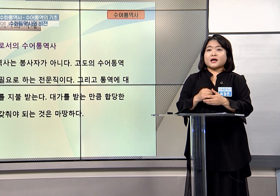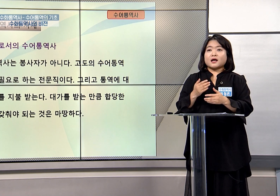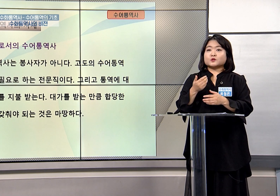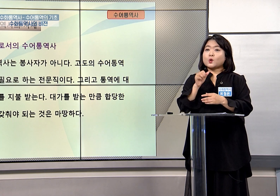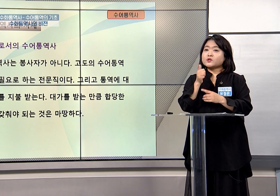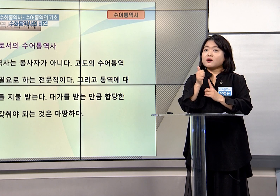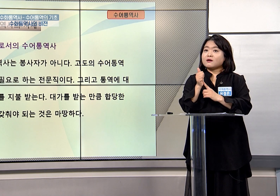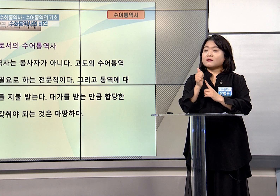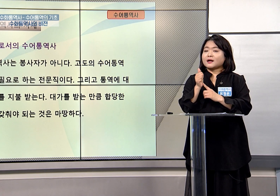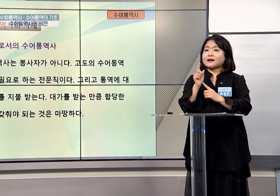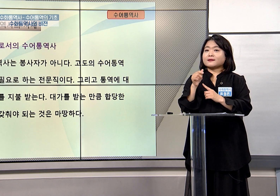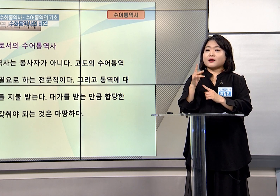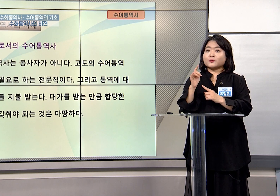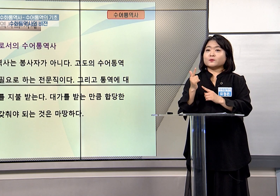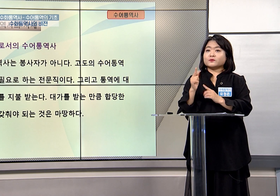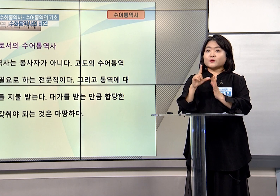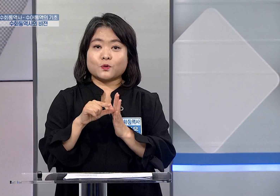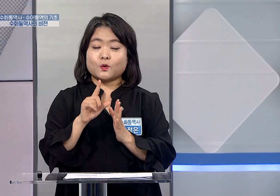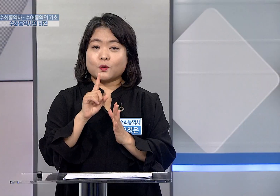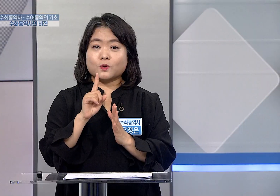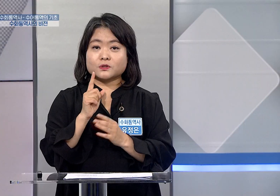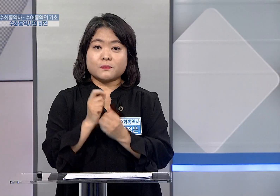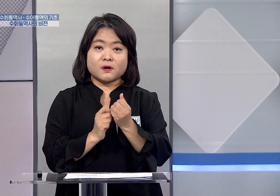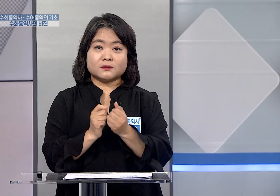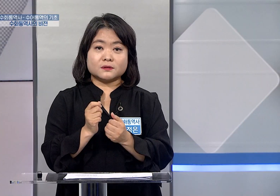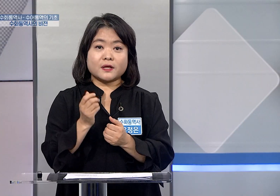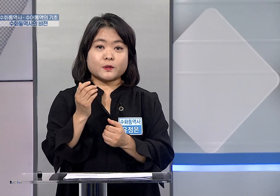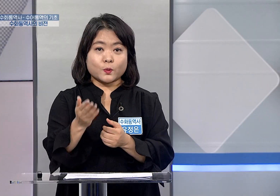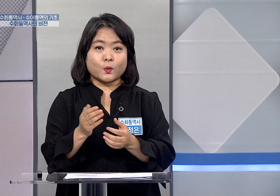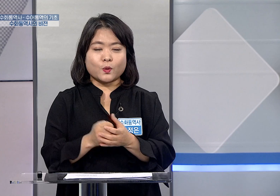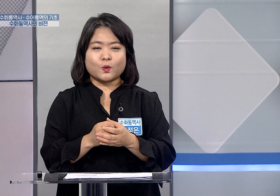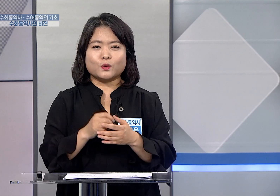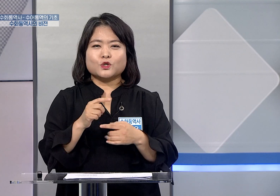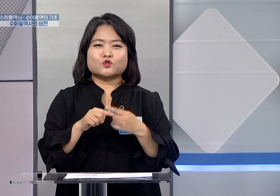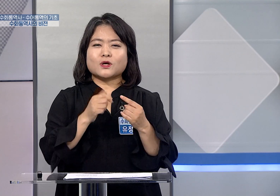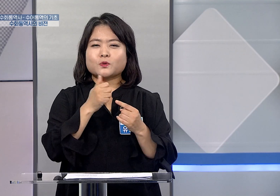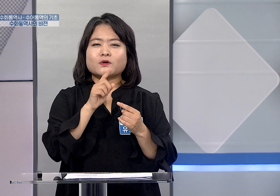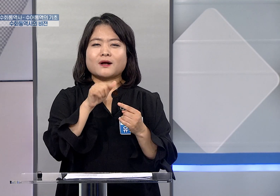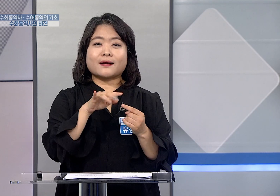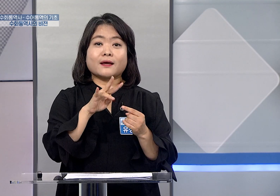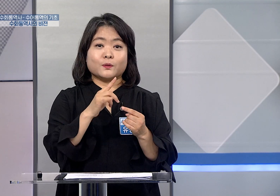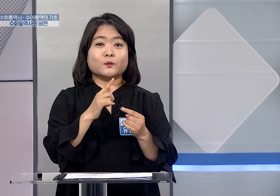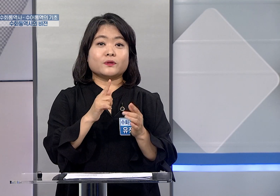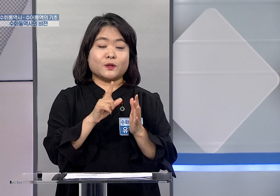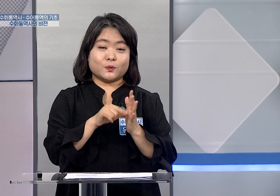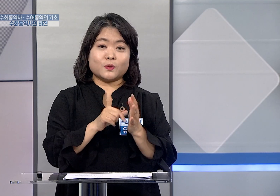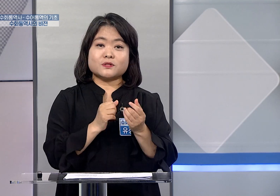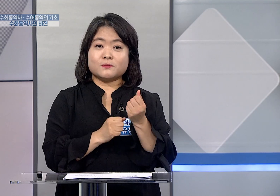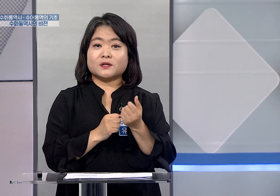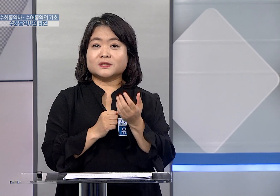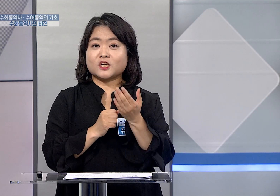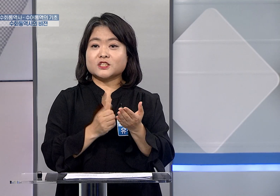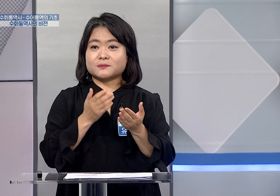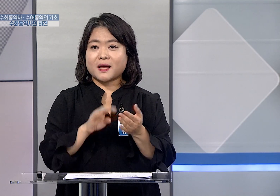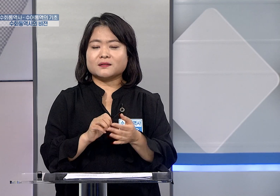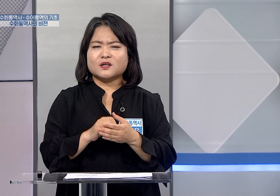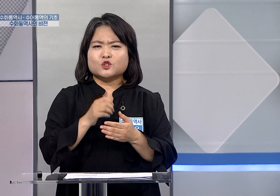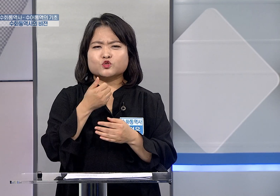제가 통역학 개론 때도 설명을 했고 수화통역학 개론 때도 설명을 드렸지만